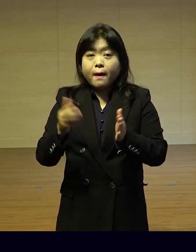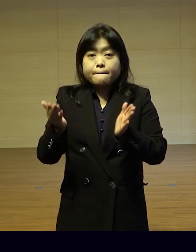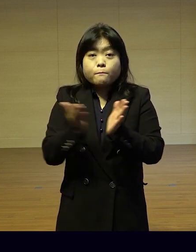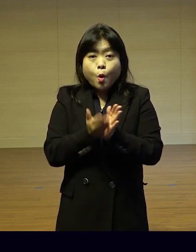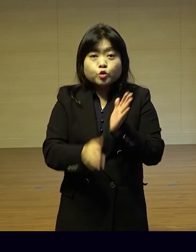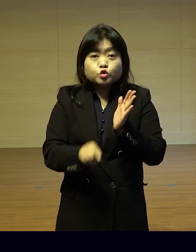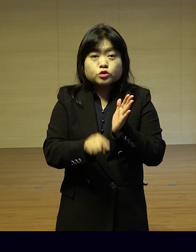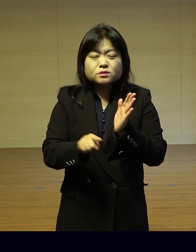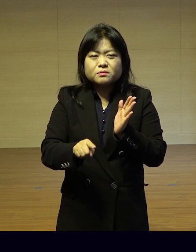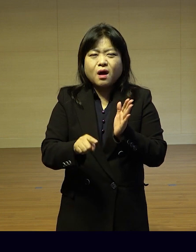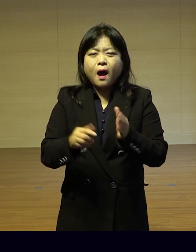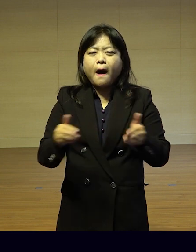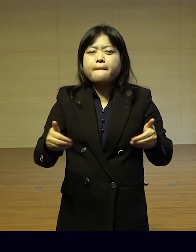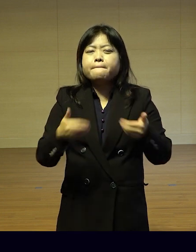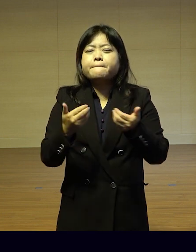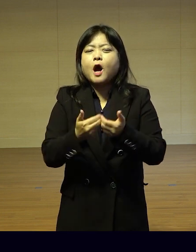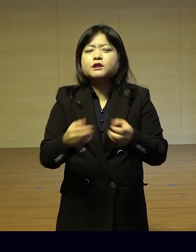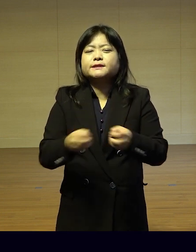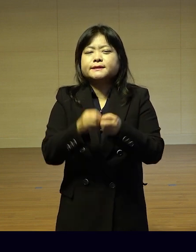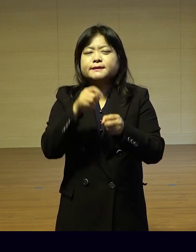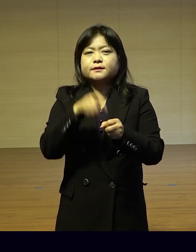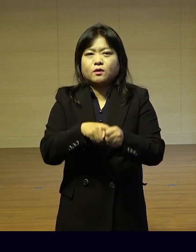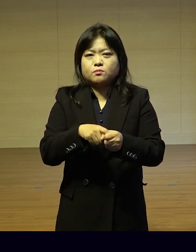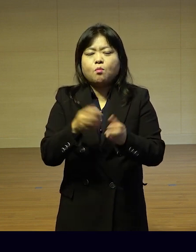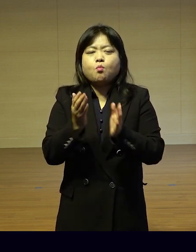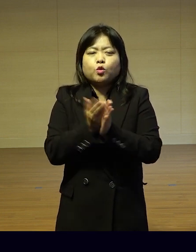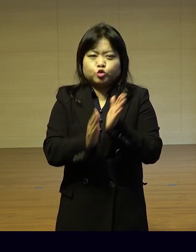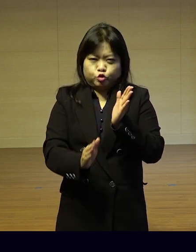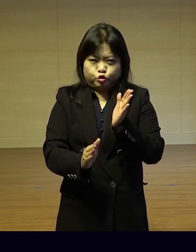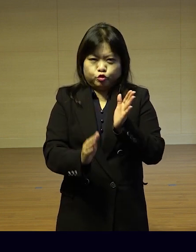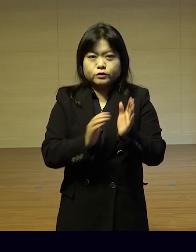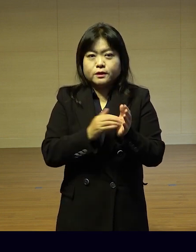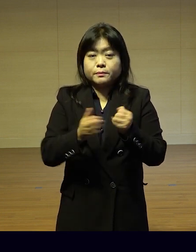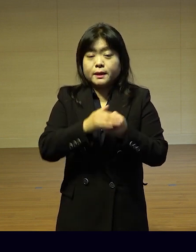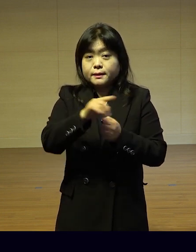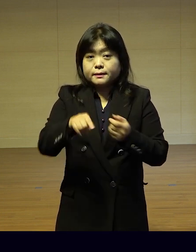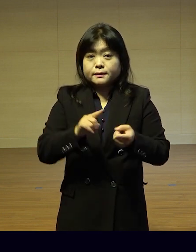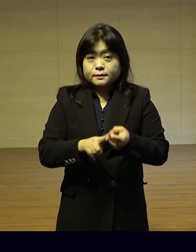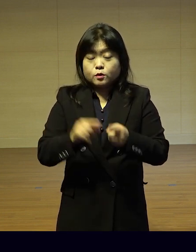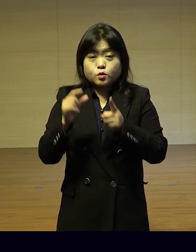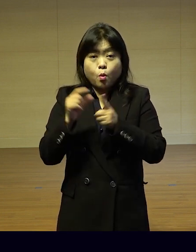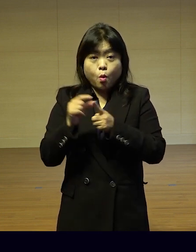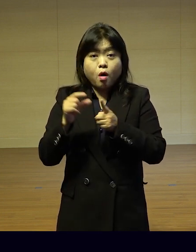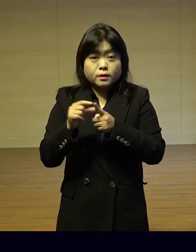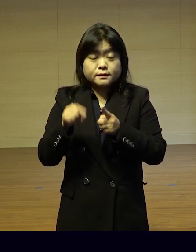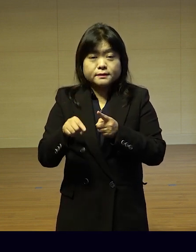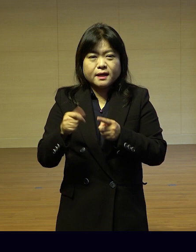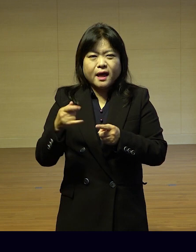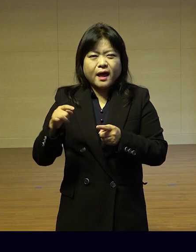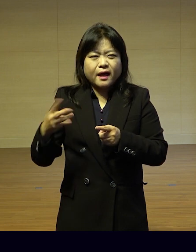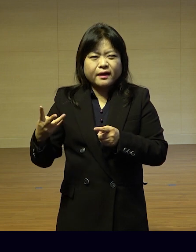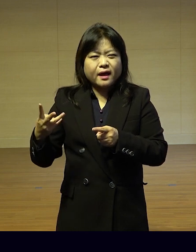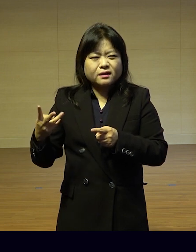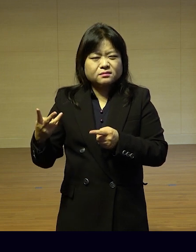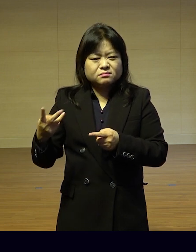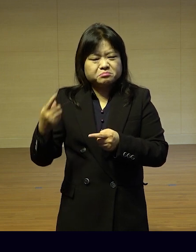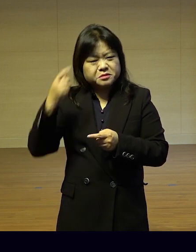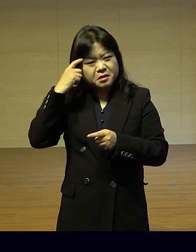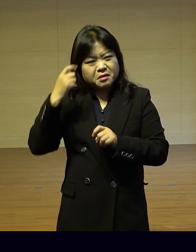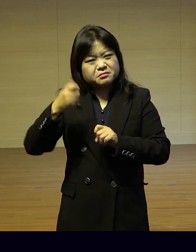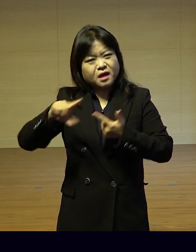소위 변증적 모순인데, 그래서 저는 이것을 용어를 물론 해겔이 찬성을 안